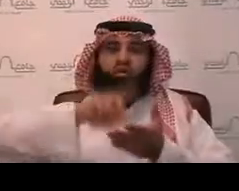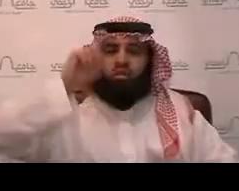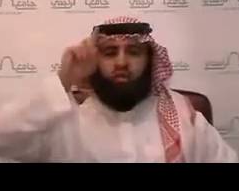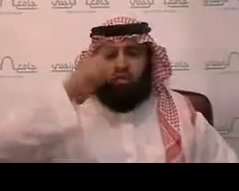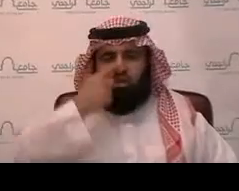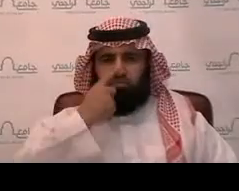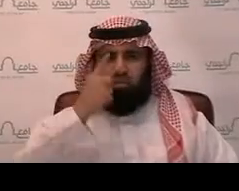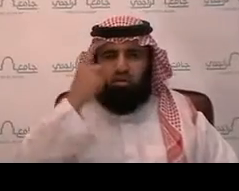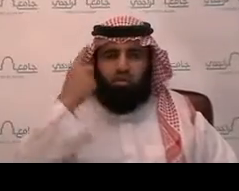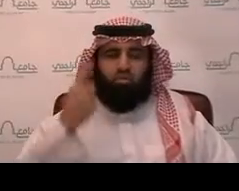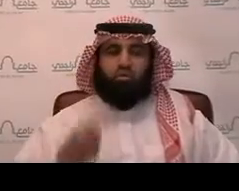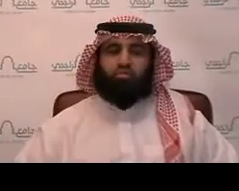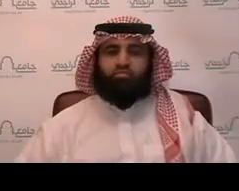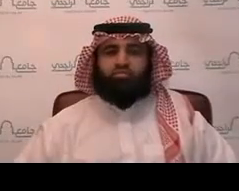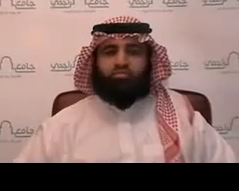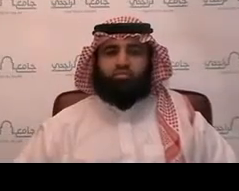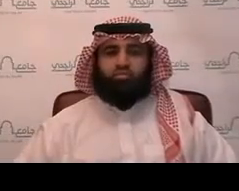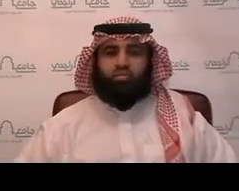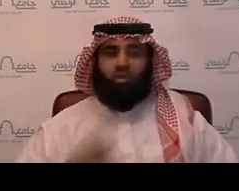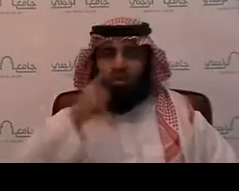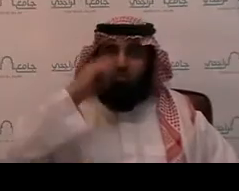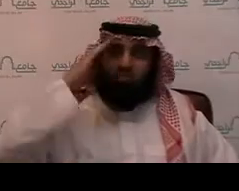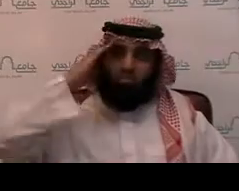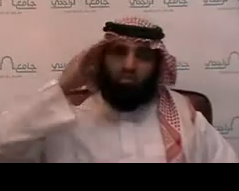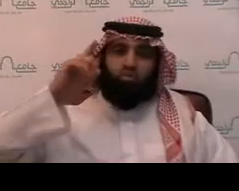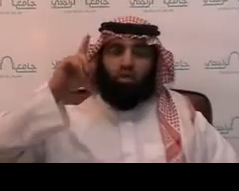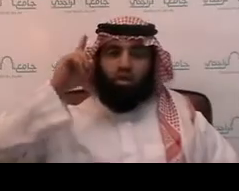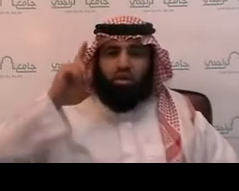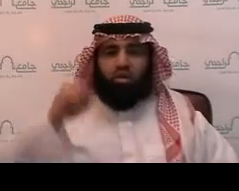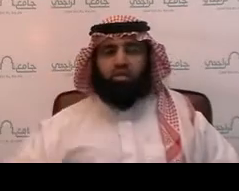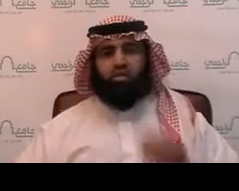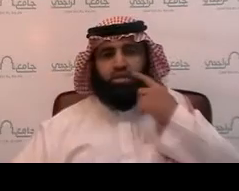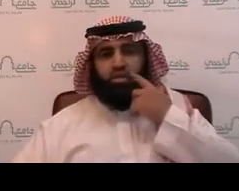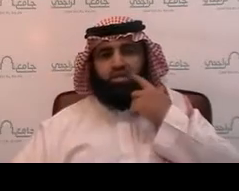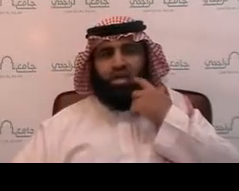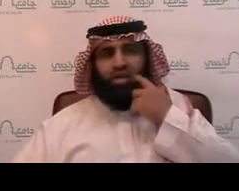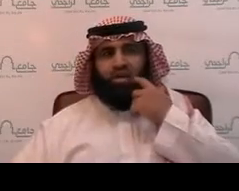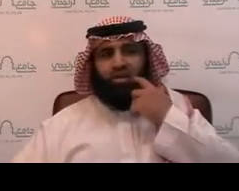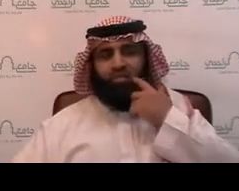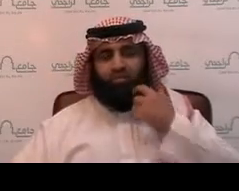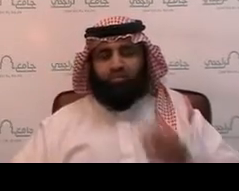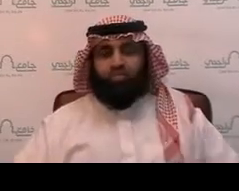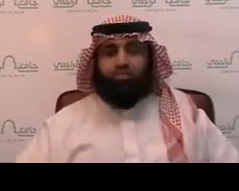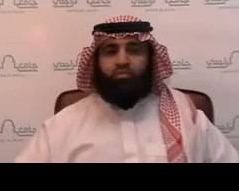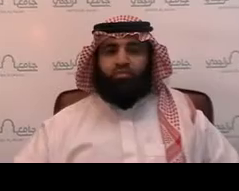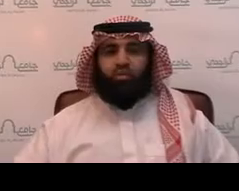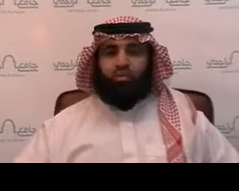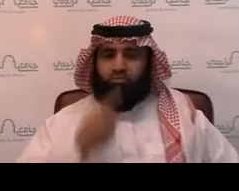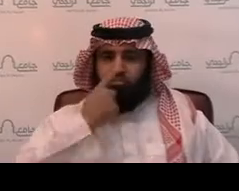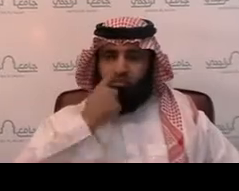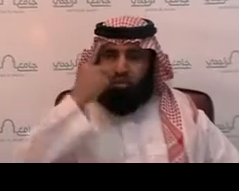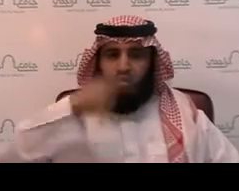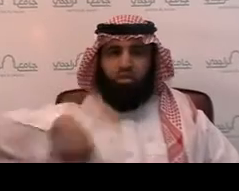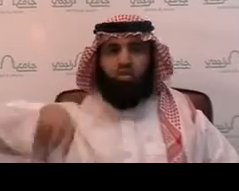واعبدوه واشكروا له إليه ترجعون. عباد الله، أتدرون ما